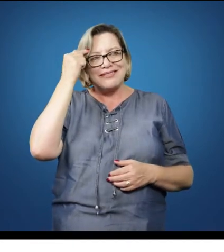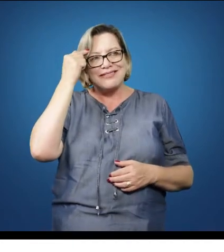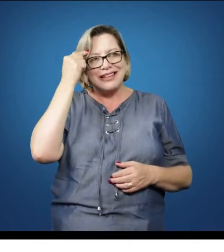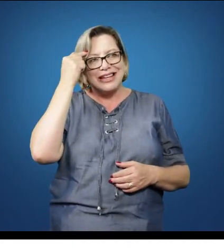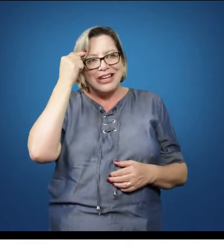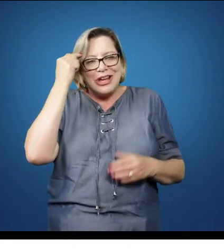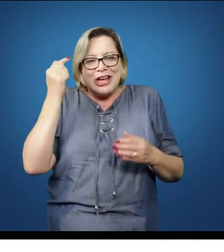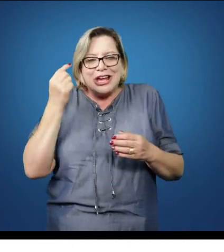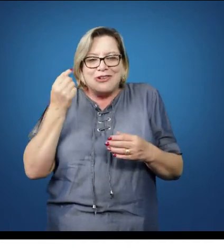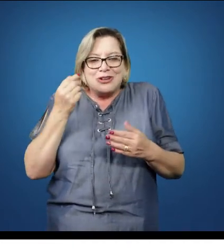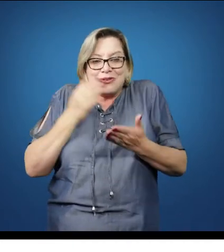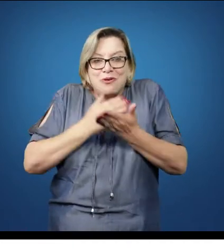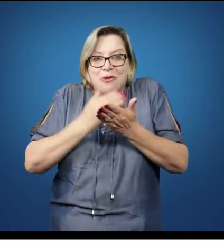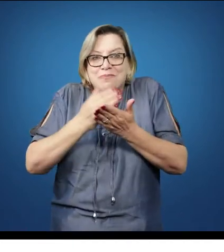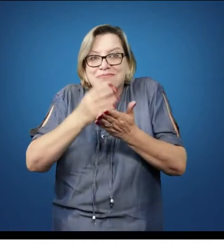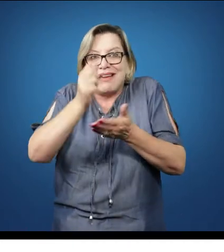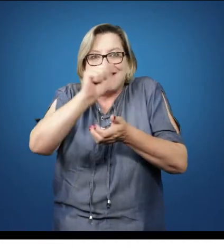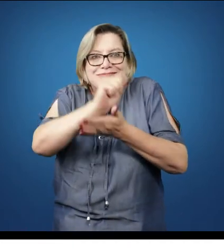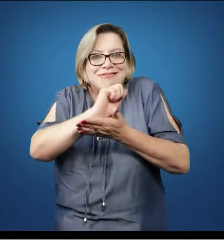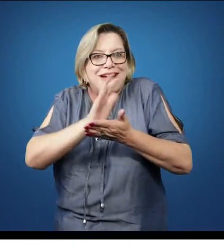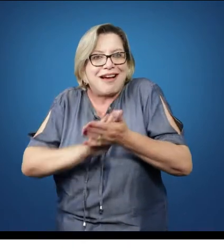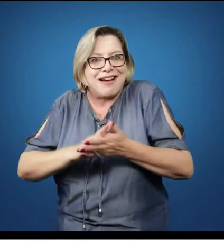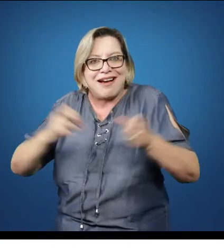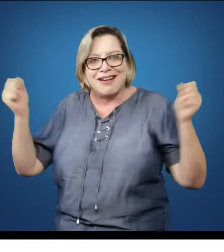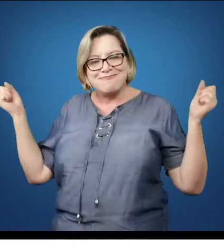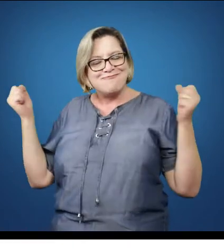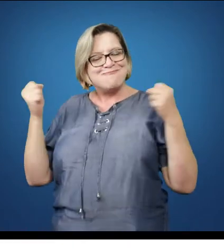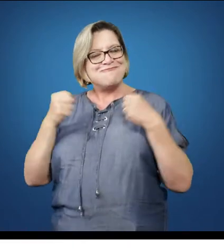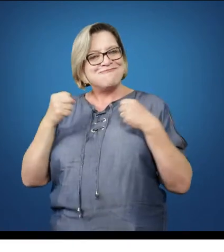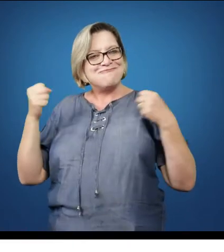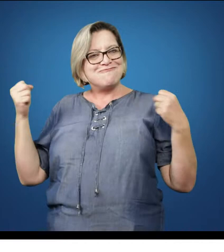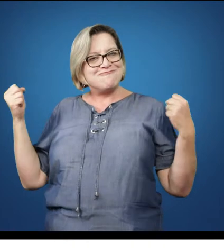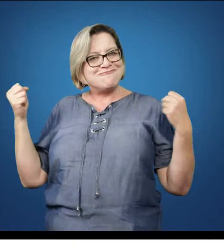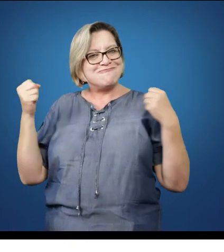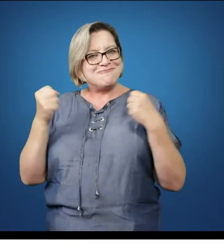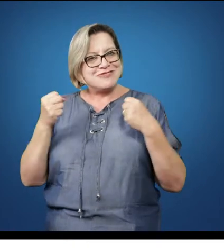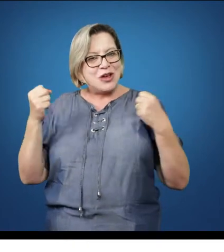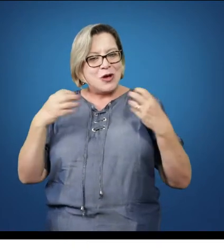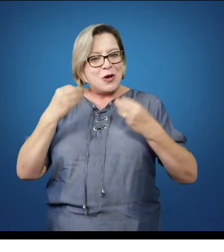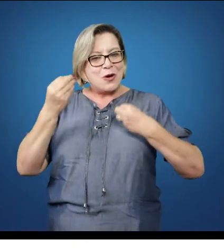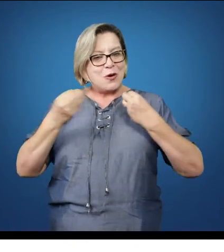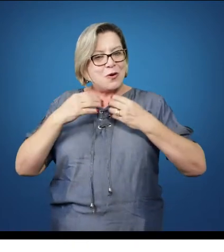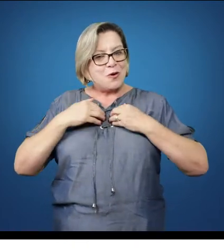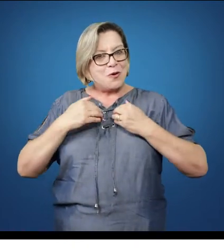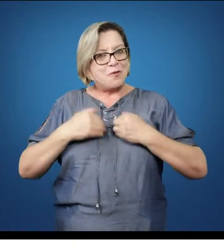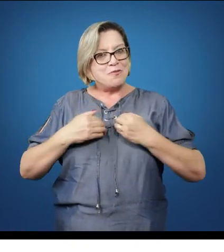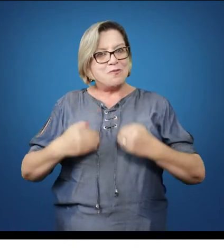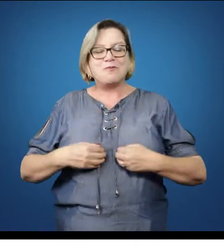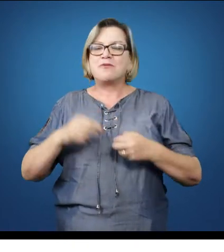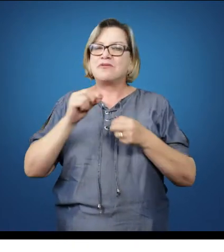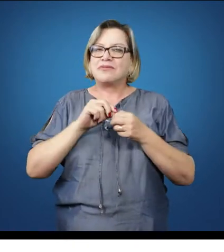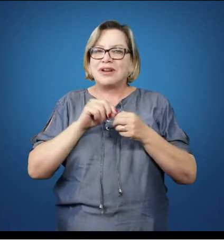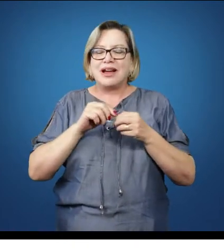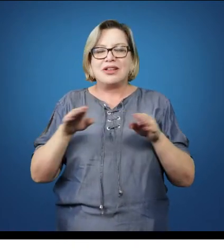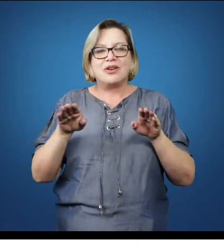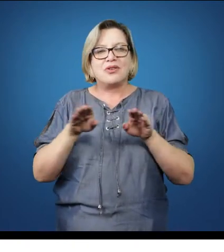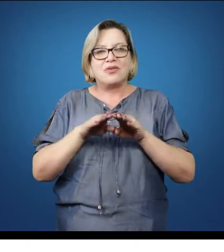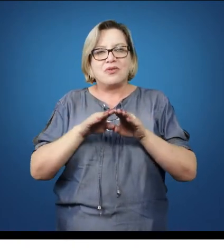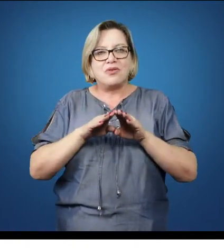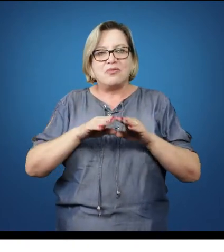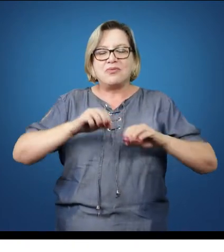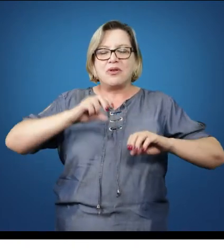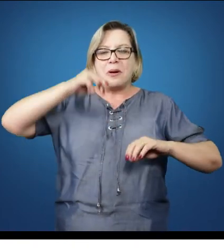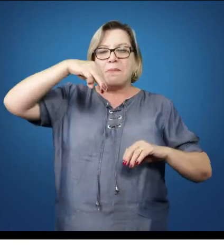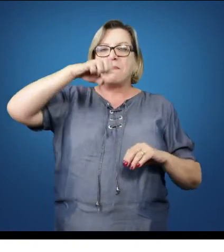iniciamos uma atividade e como esse organismo vai responder e vai aumentar o seu